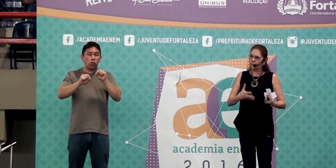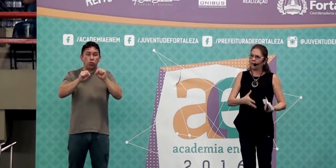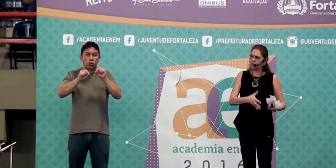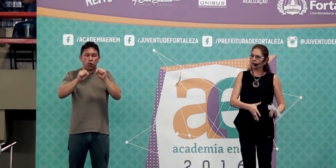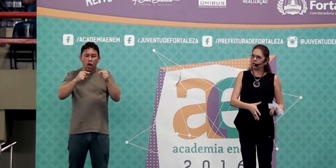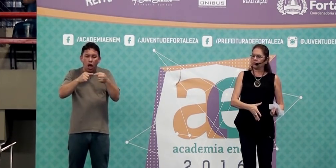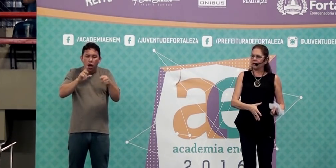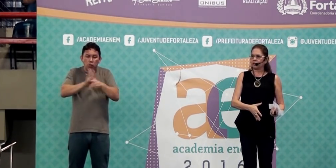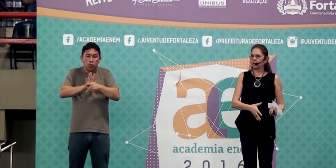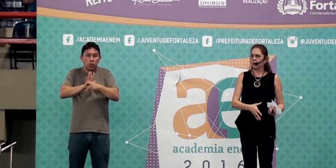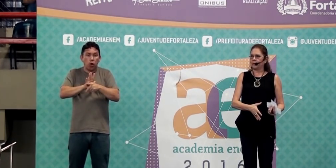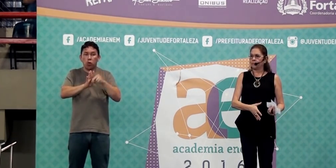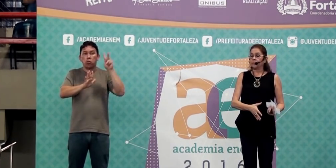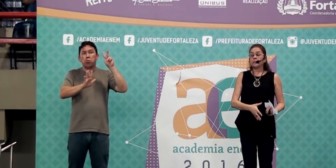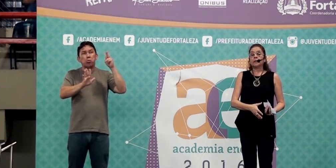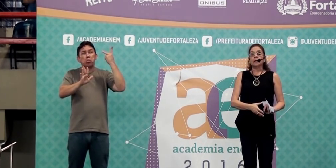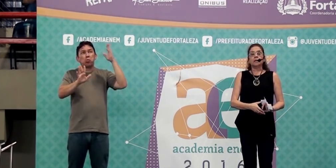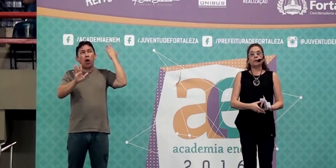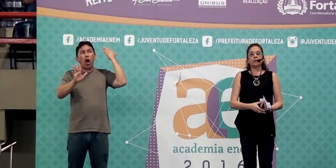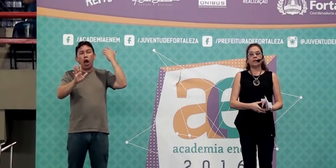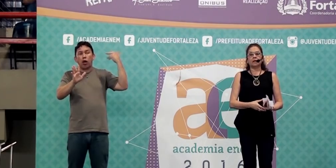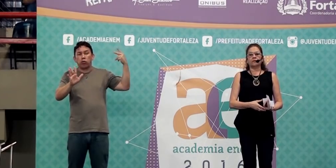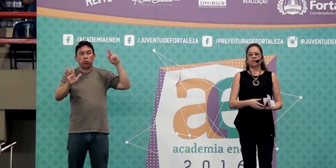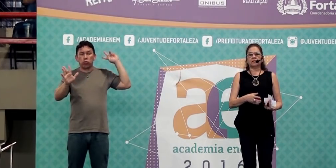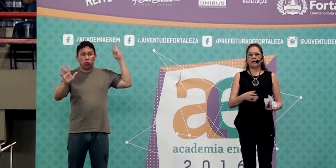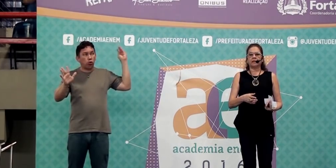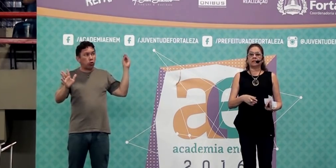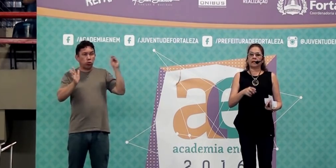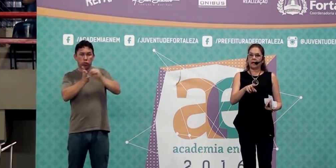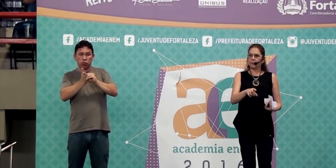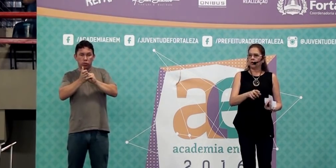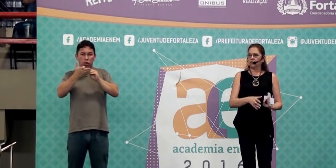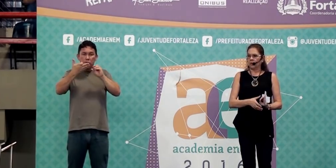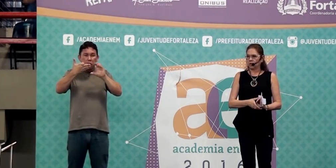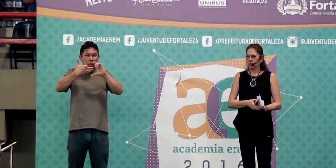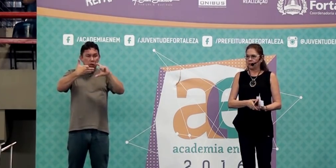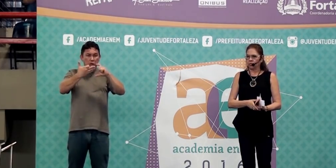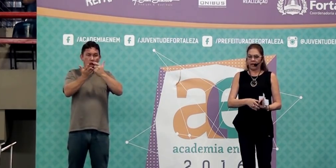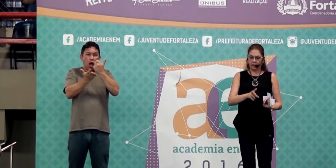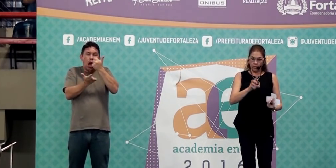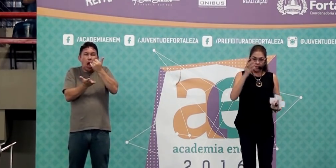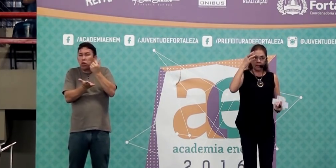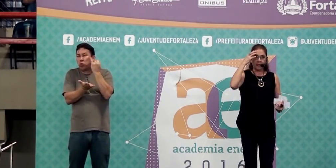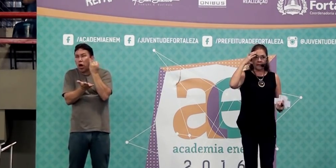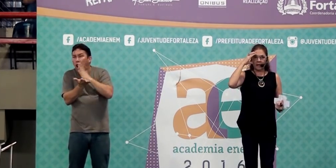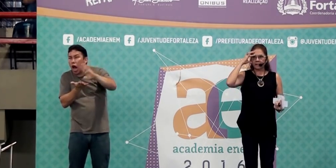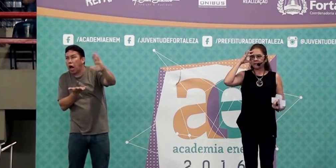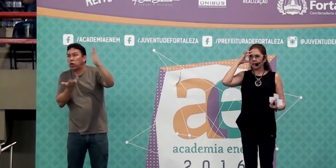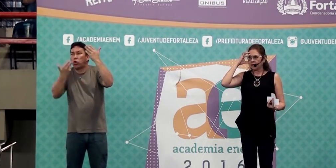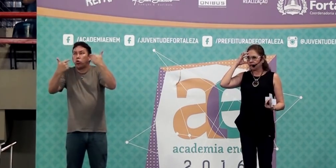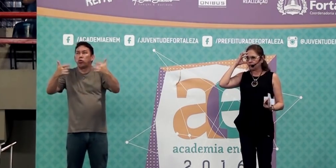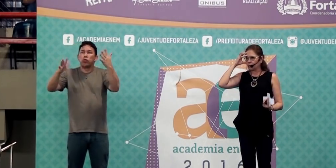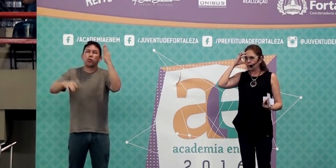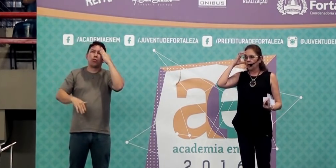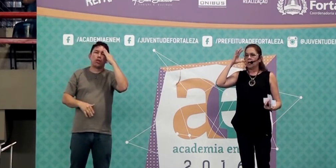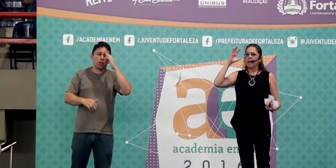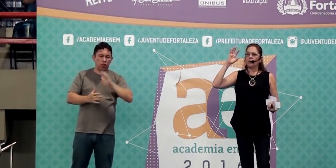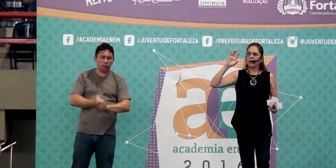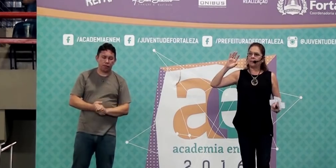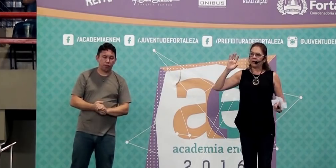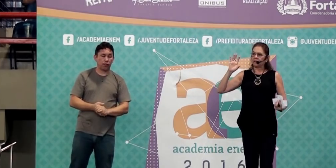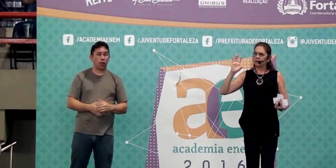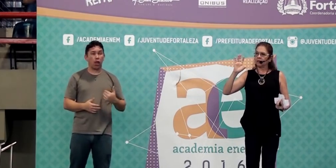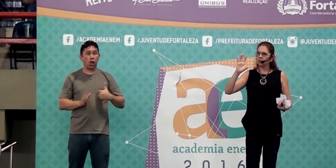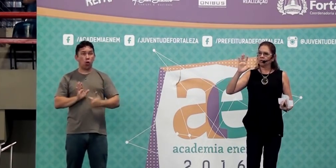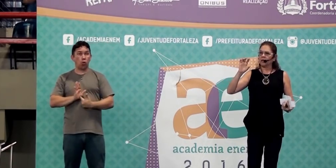fato propriamente dito da história. E eu queria que vocês, daqui a pouco vou mostrar modelo, entendessem isso.